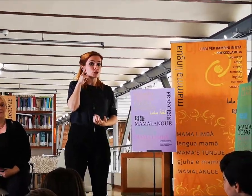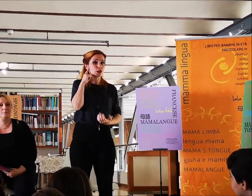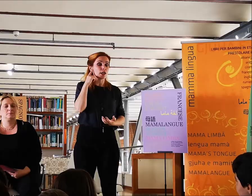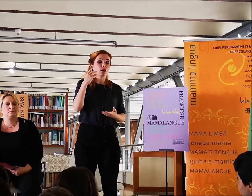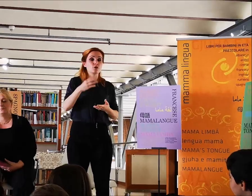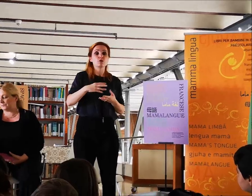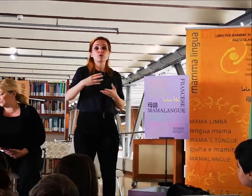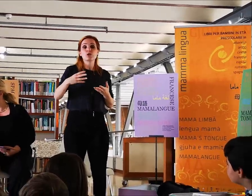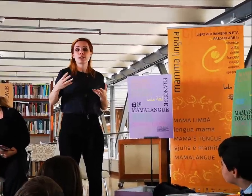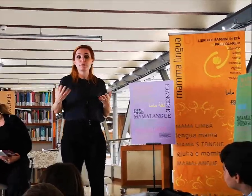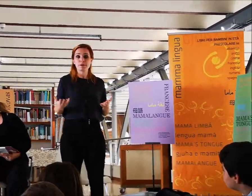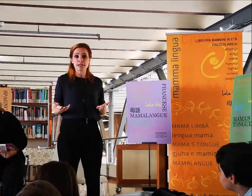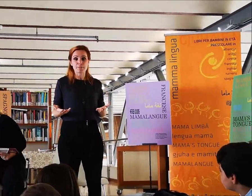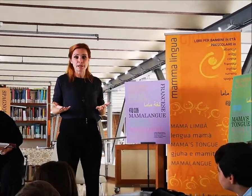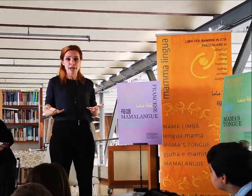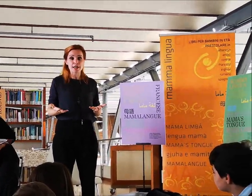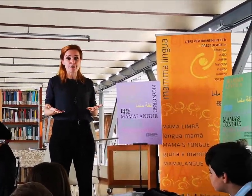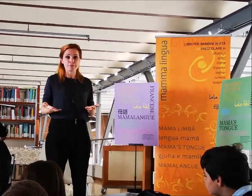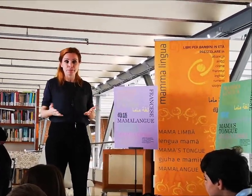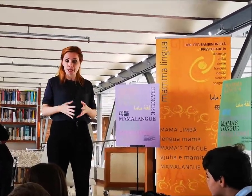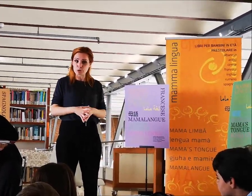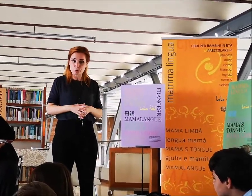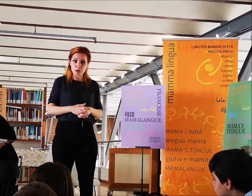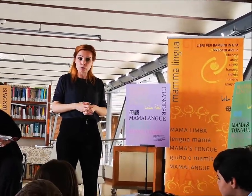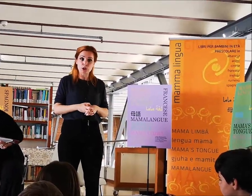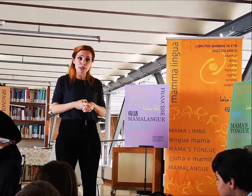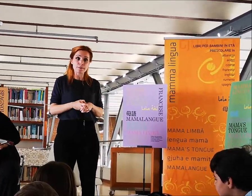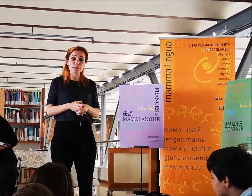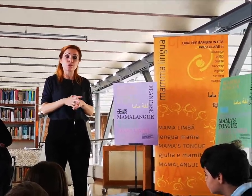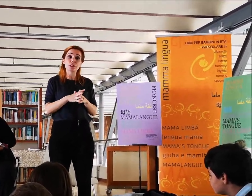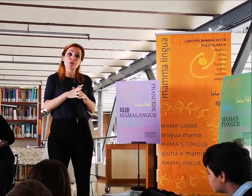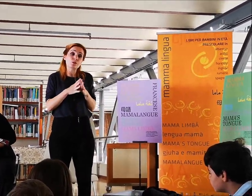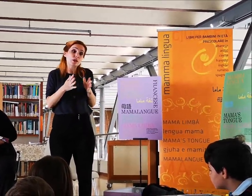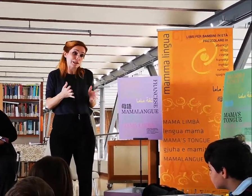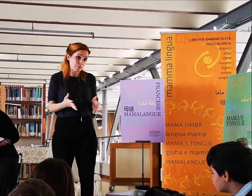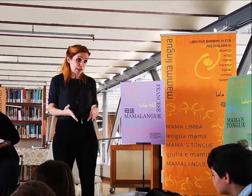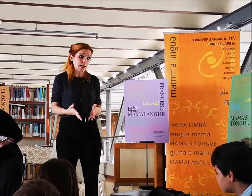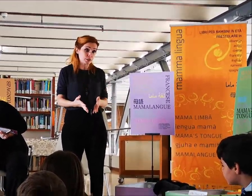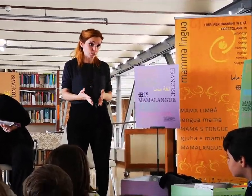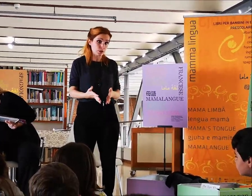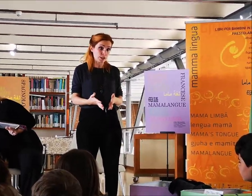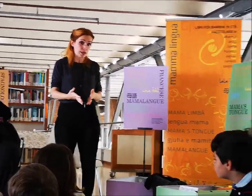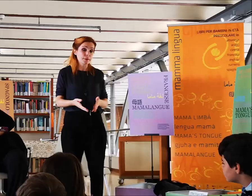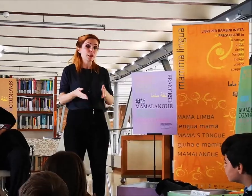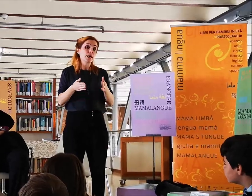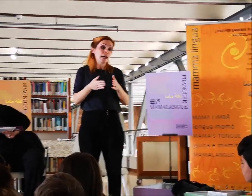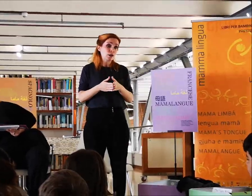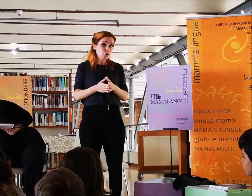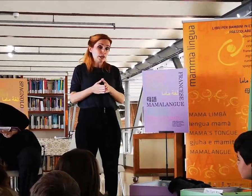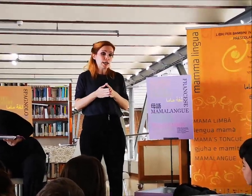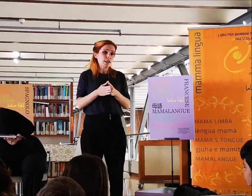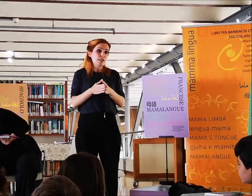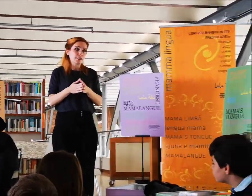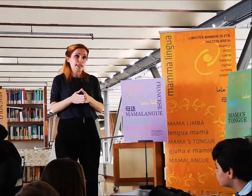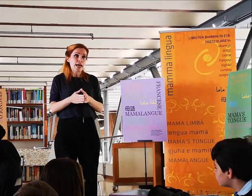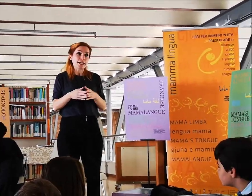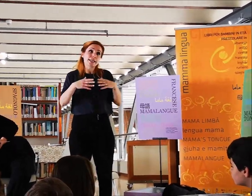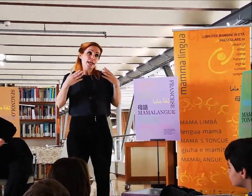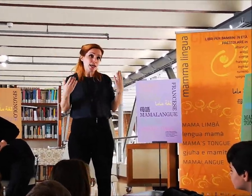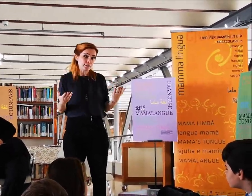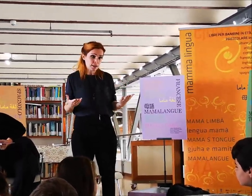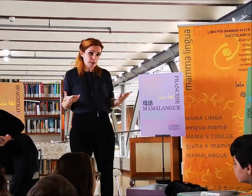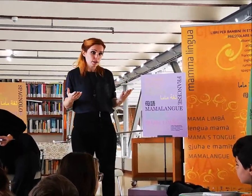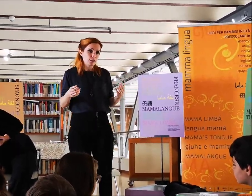vostra voce non riuscite a imparare a parlare. E questo che succede alle persone che sono nate magari sorde. Allora si